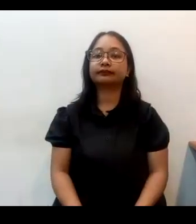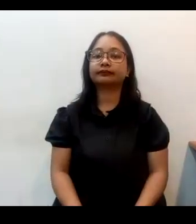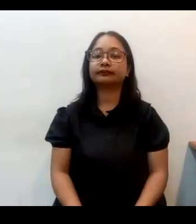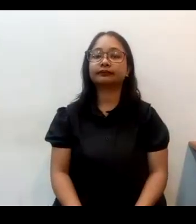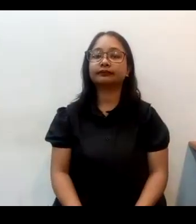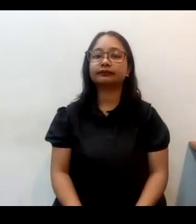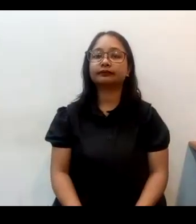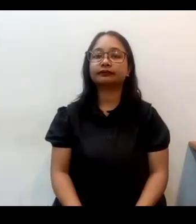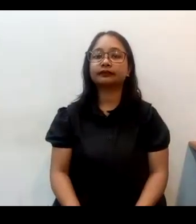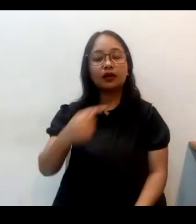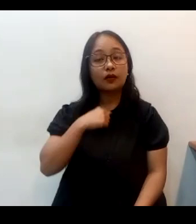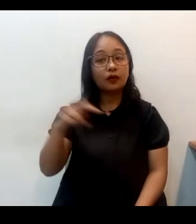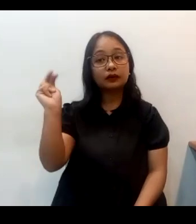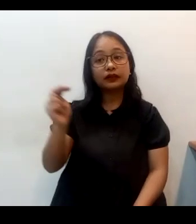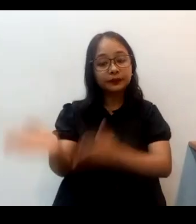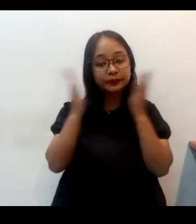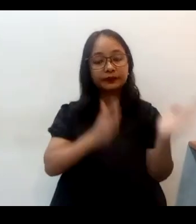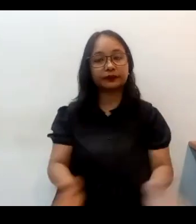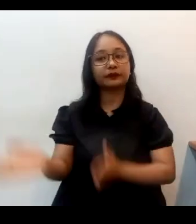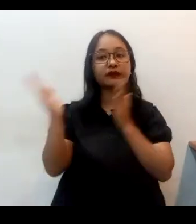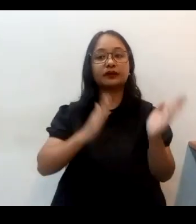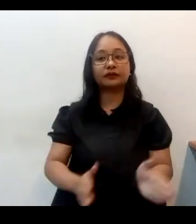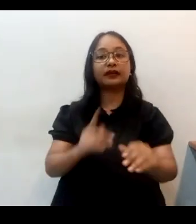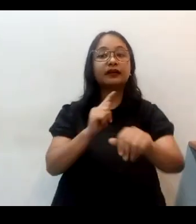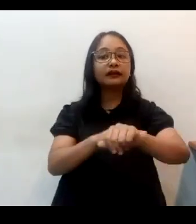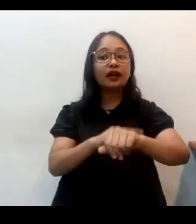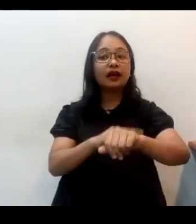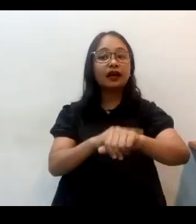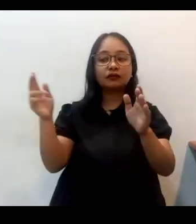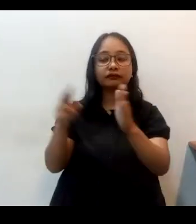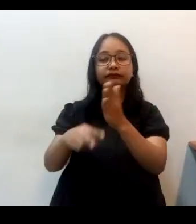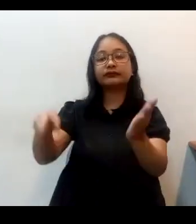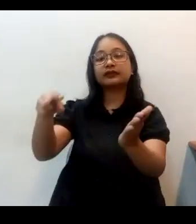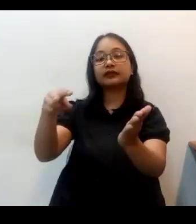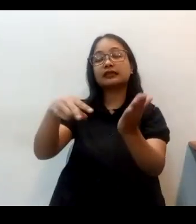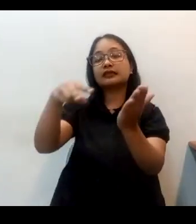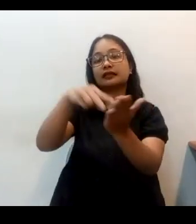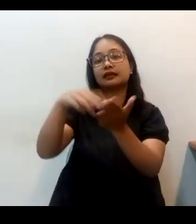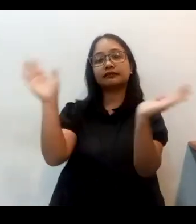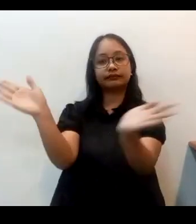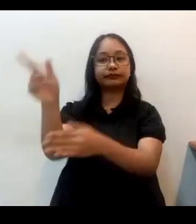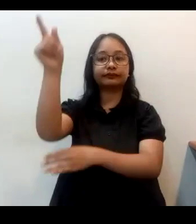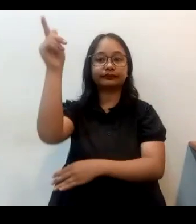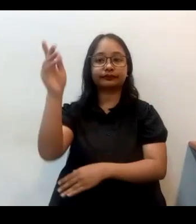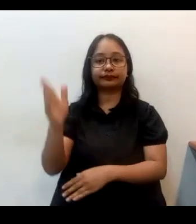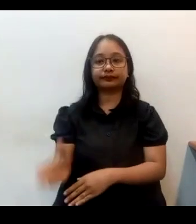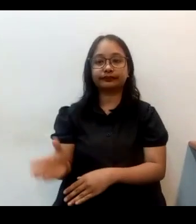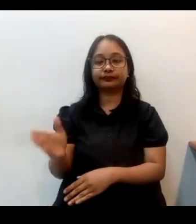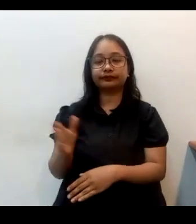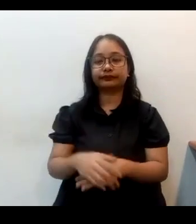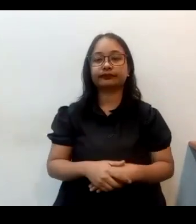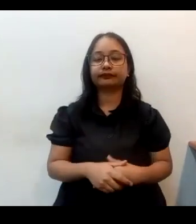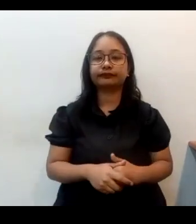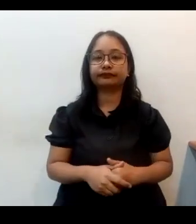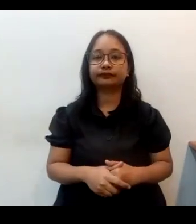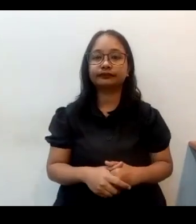I have to prepare the moment I'm gonna stand before God. Kundi kailangan kong maganda para sa panahon na tatayo